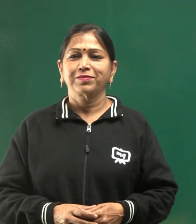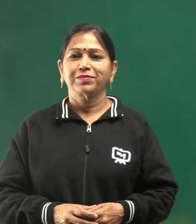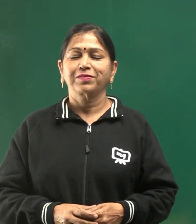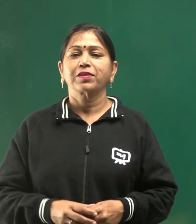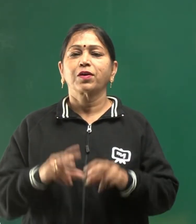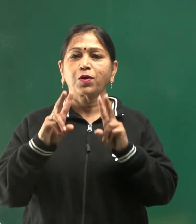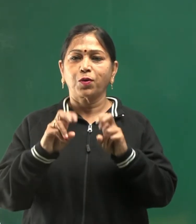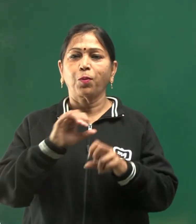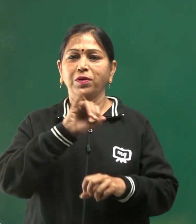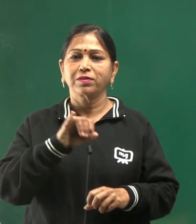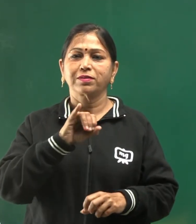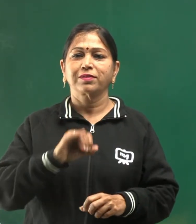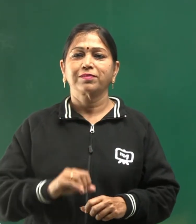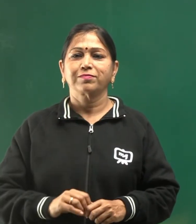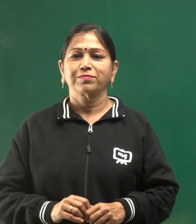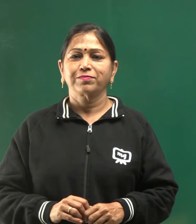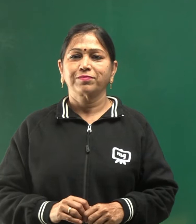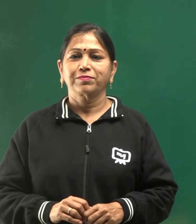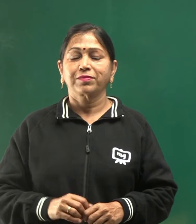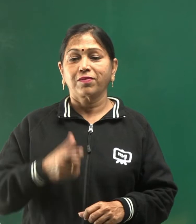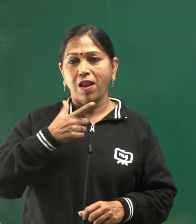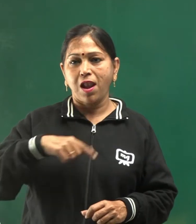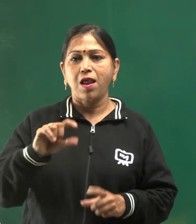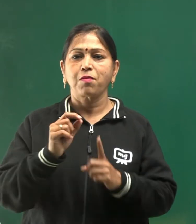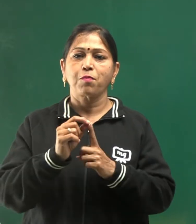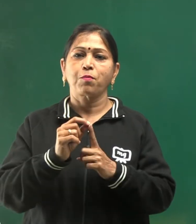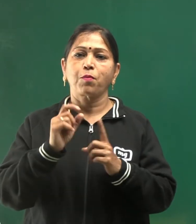अध्याय 6 जैव प्रक्रम